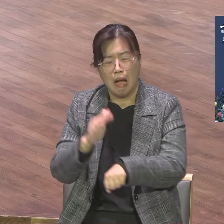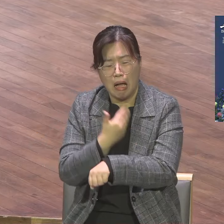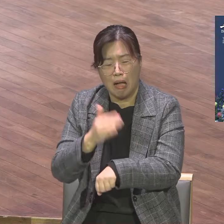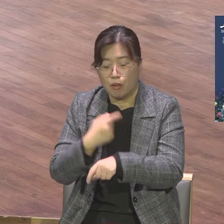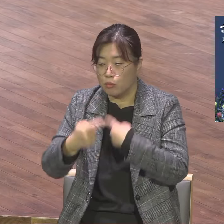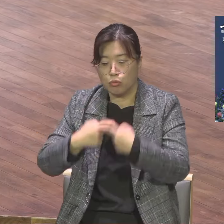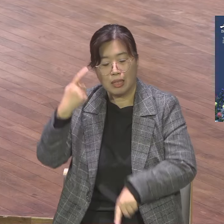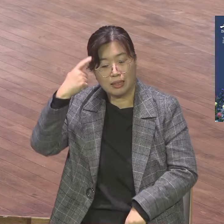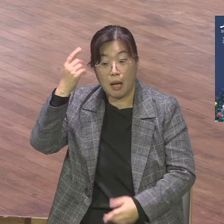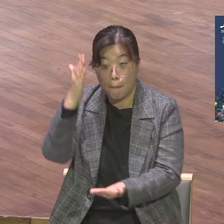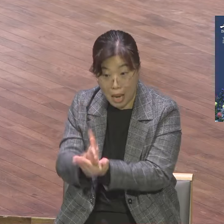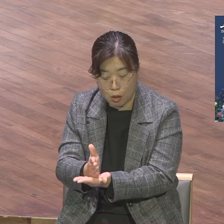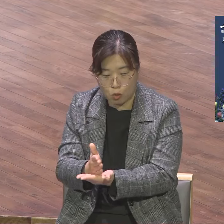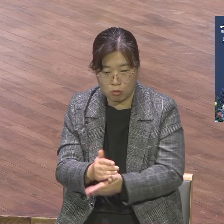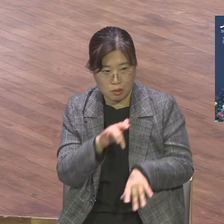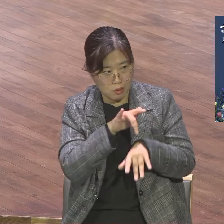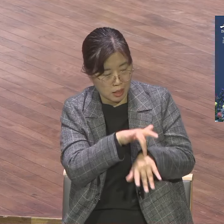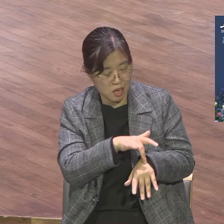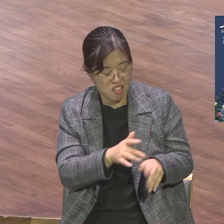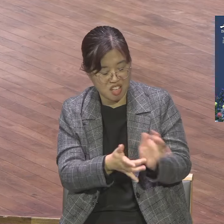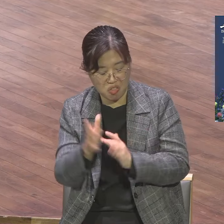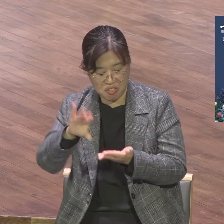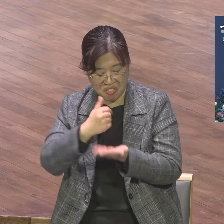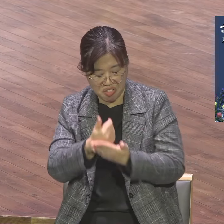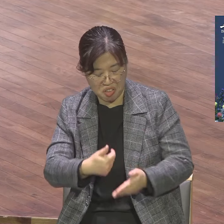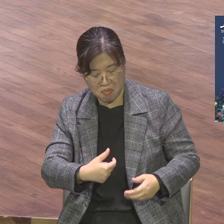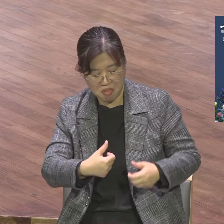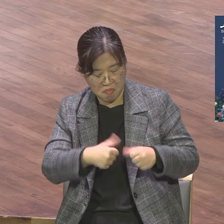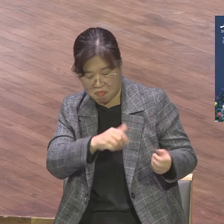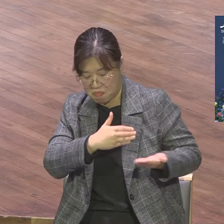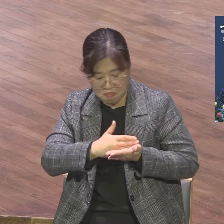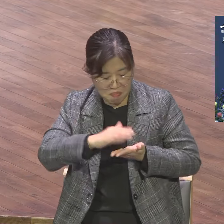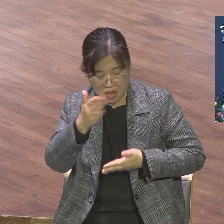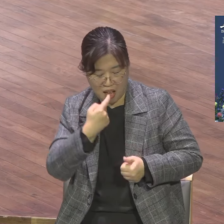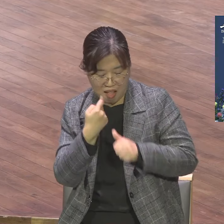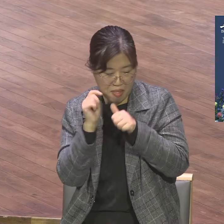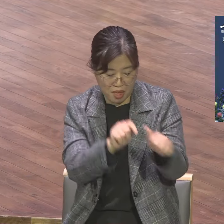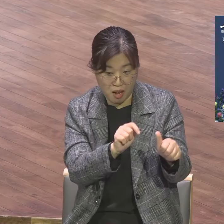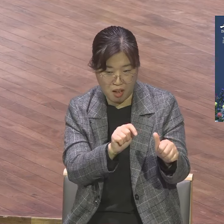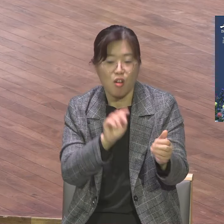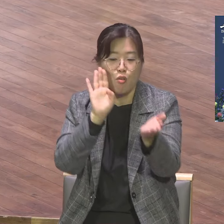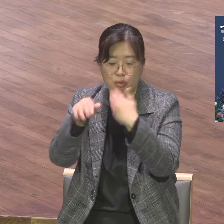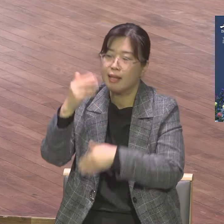임재하시면서 회복하신다고요. 힘 빼네 힘 빼.